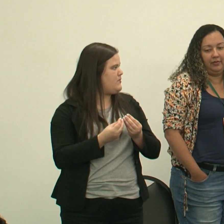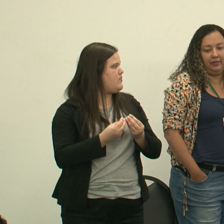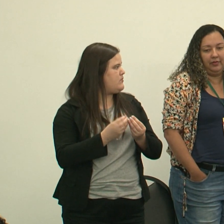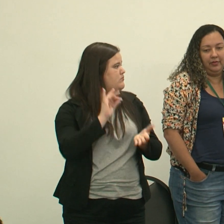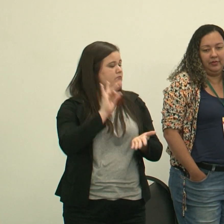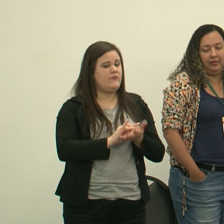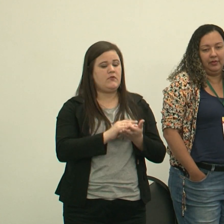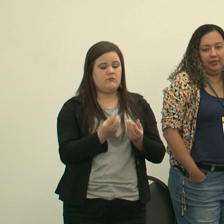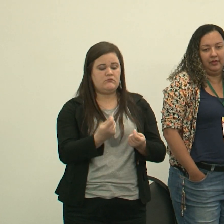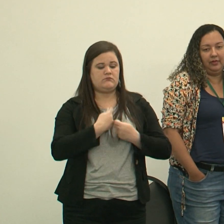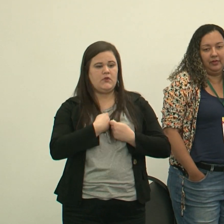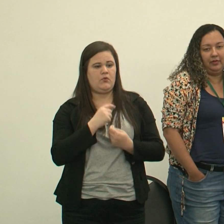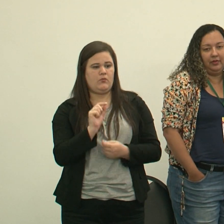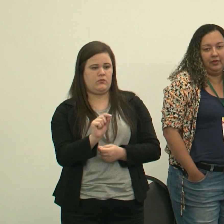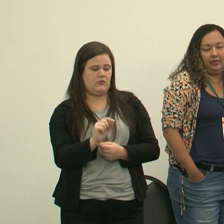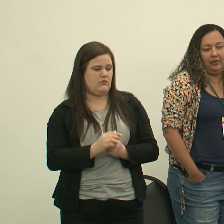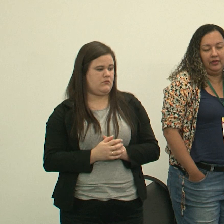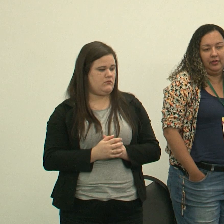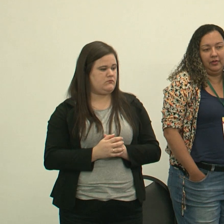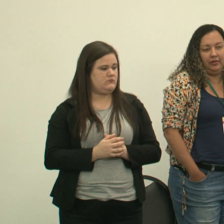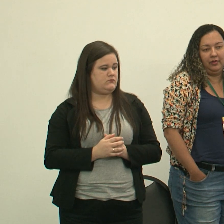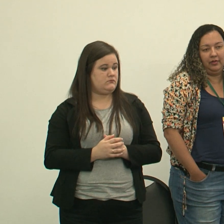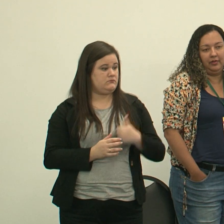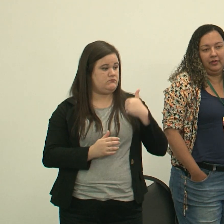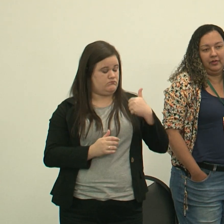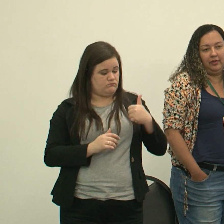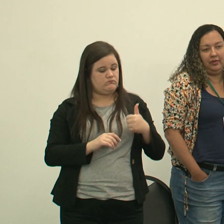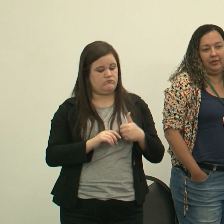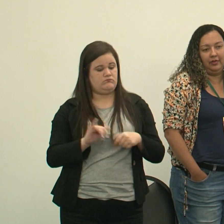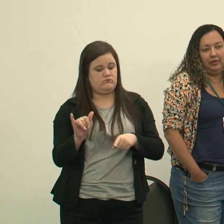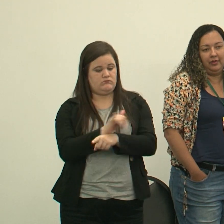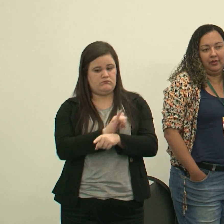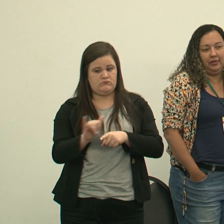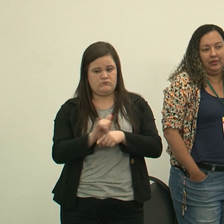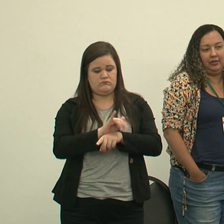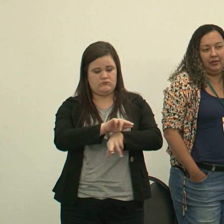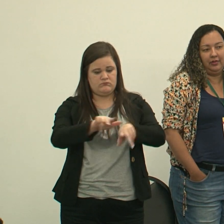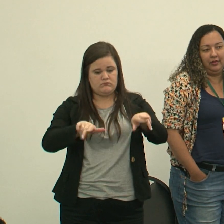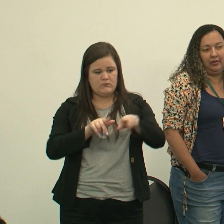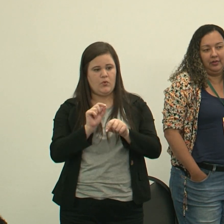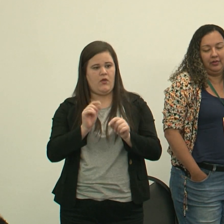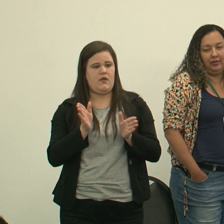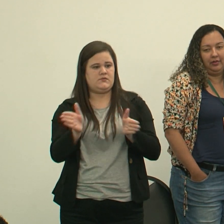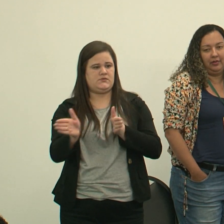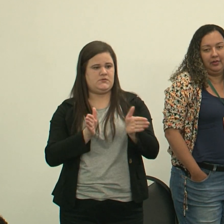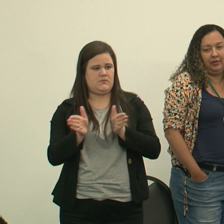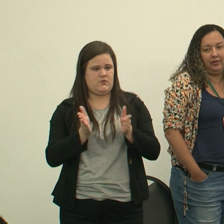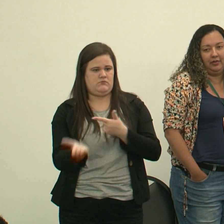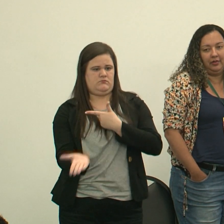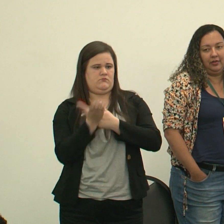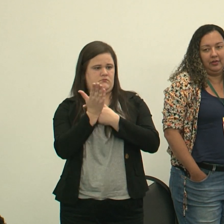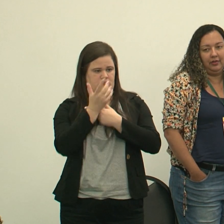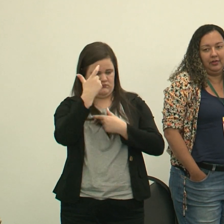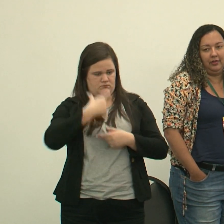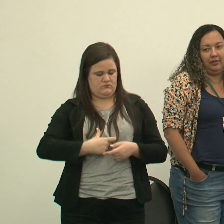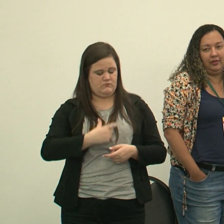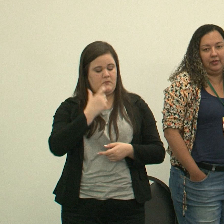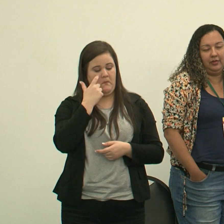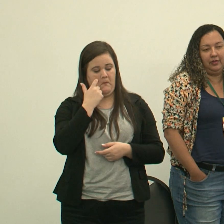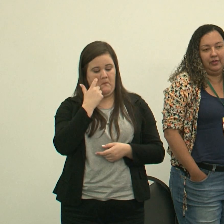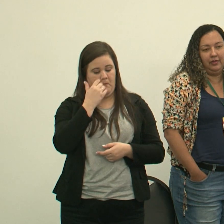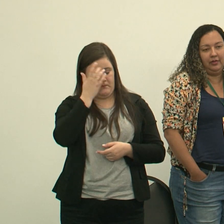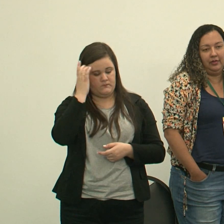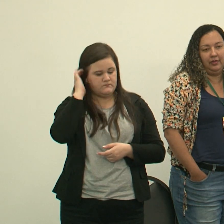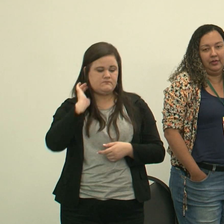para a gente? Formas de propiciar uma certa acessibilidade. Né? Então, a gente vê